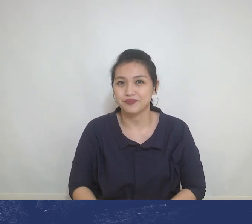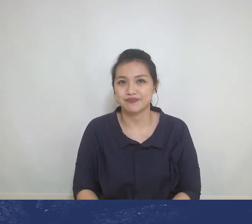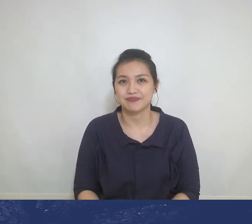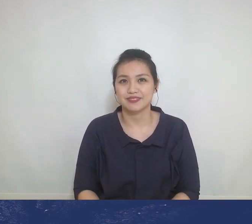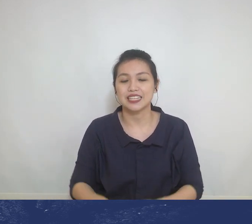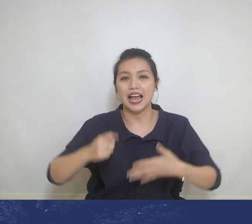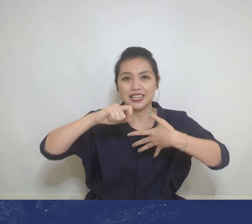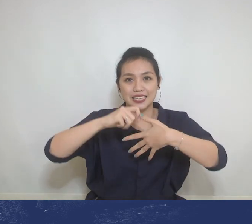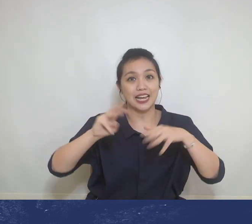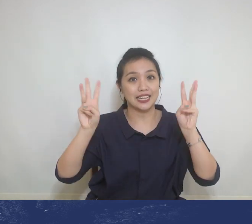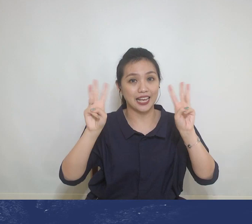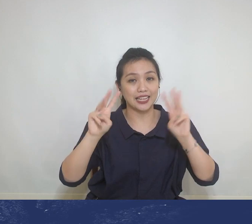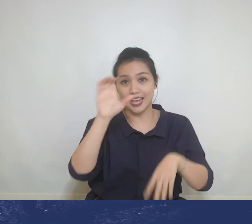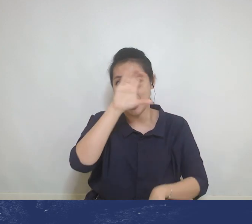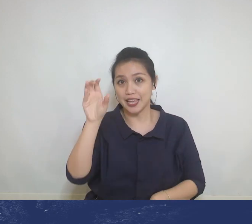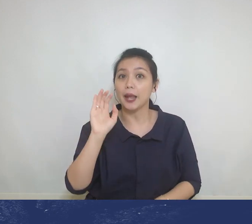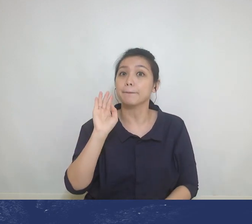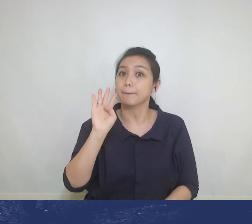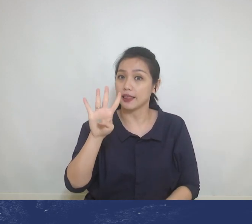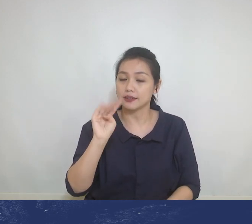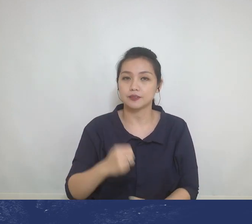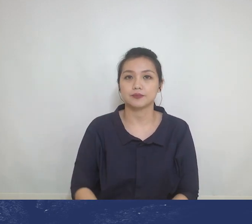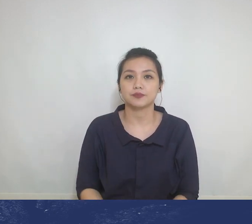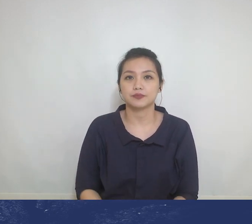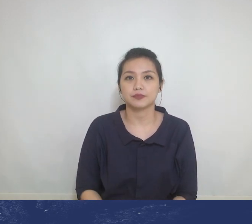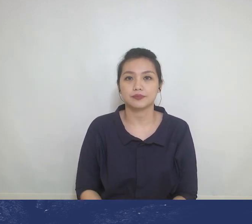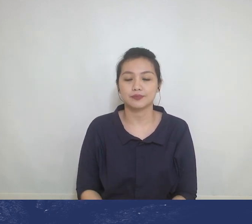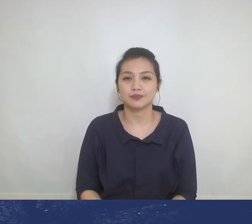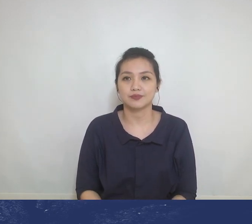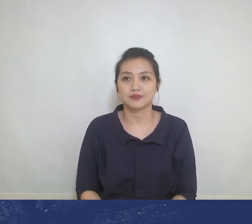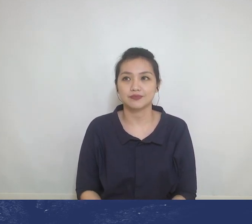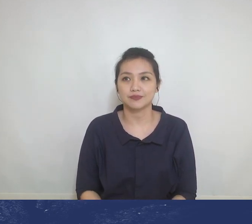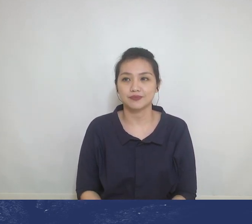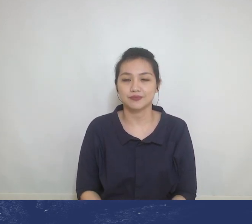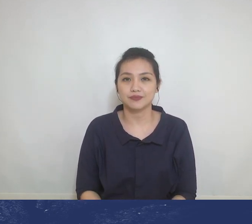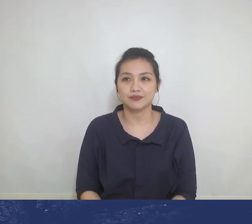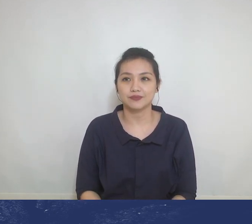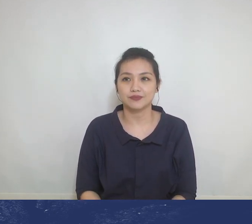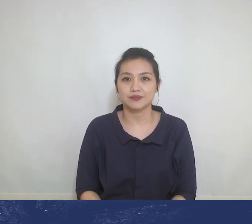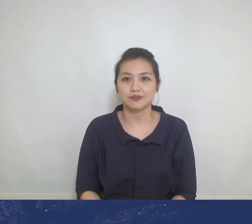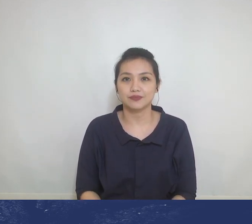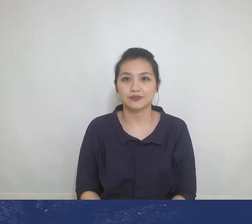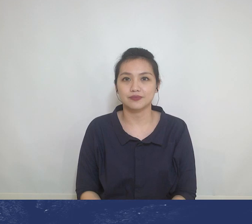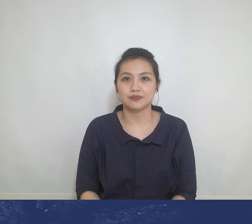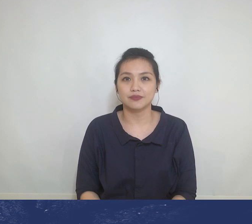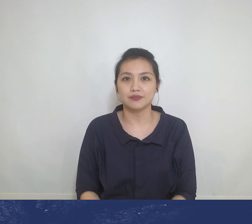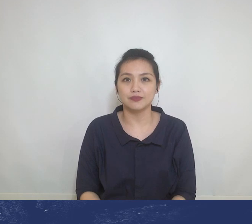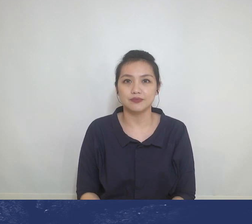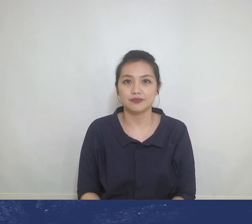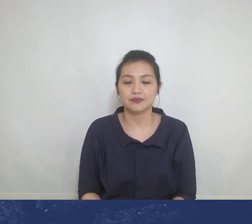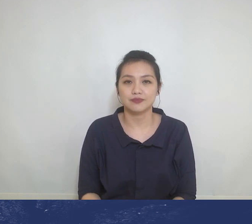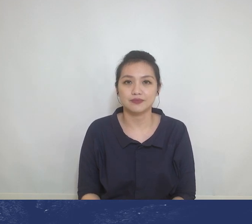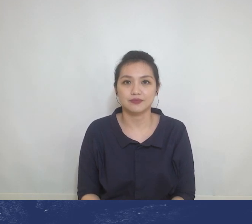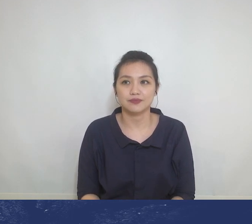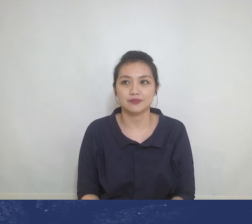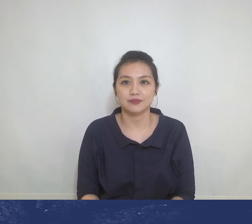Kejadian 33 ayat yang keempat dibilang begini. Tetapi Esau berlari mendapatkan dia, didekapnya dia, dipeluk lehernya, dan diciumnya dia,